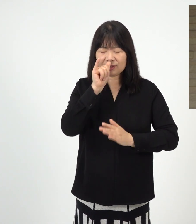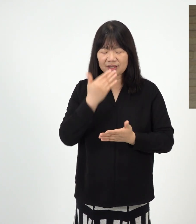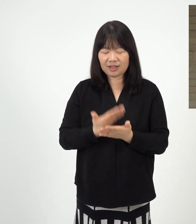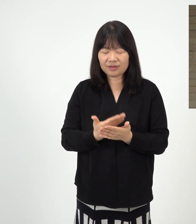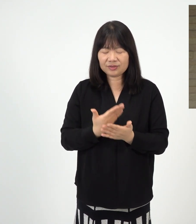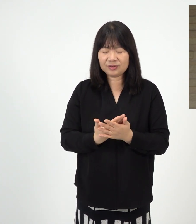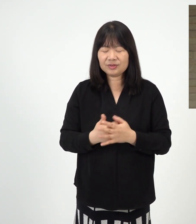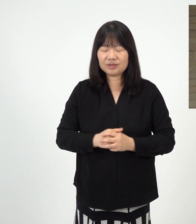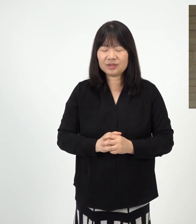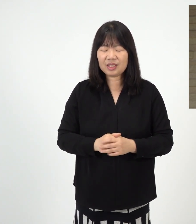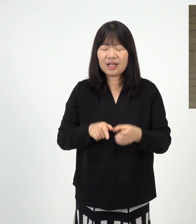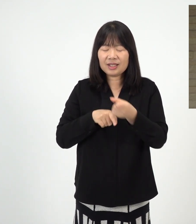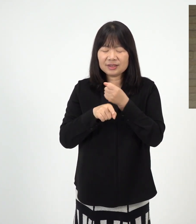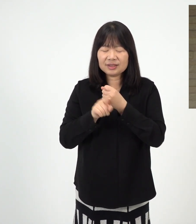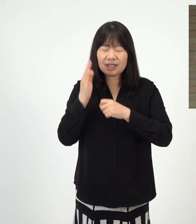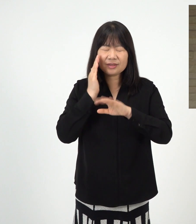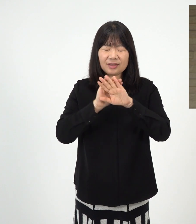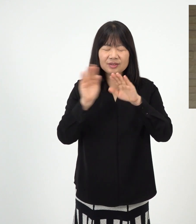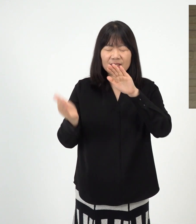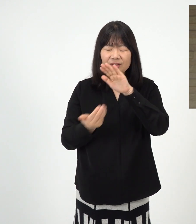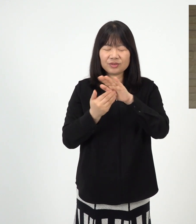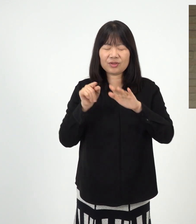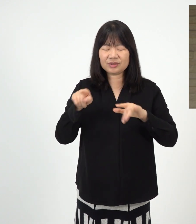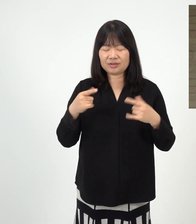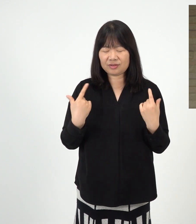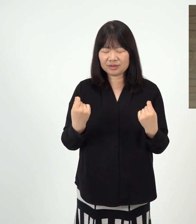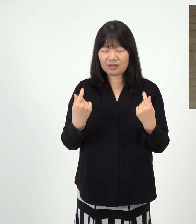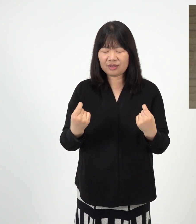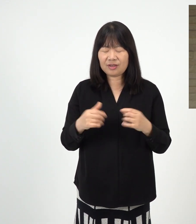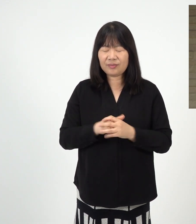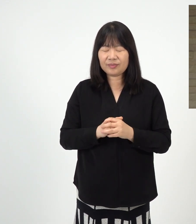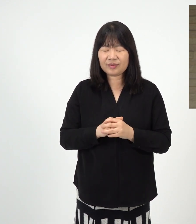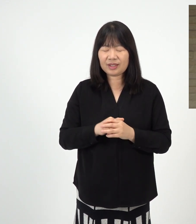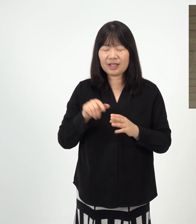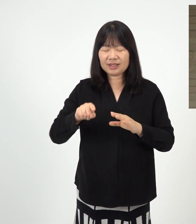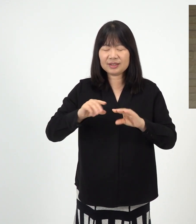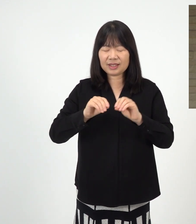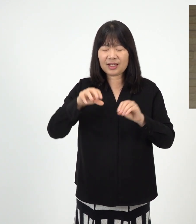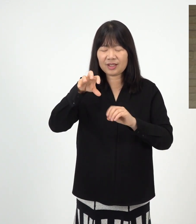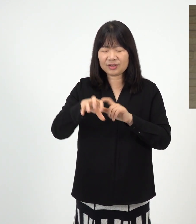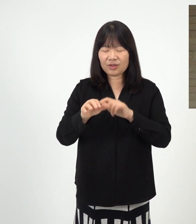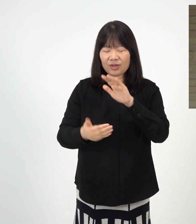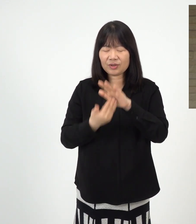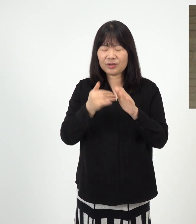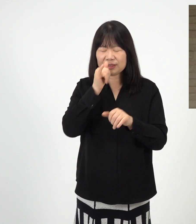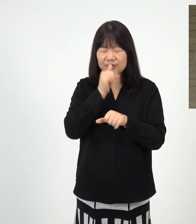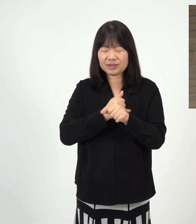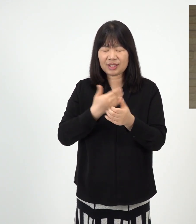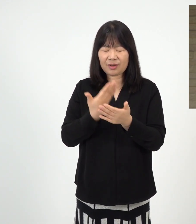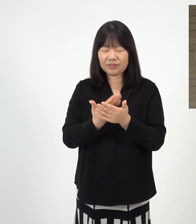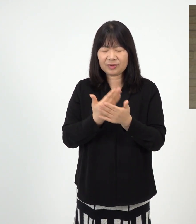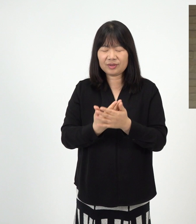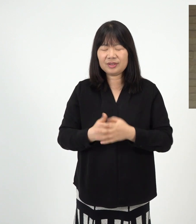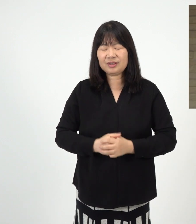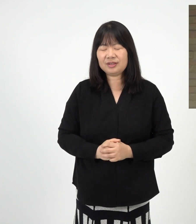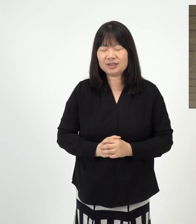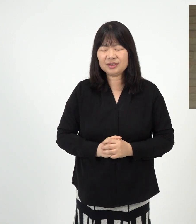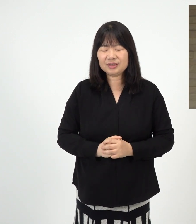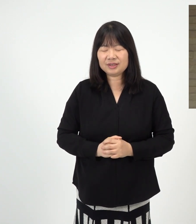하시고 뜻이 하늘에서 이루어진 것 같이 이 땅에서도 이루어지게 하여